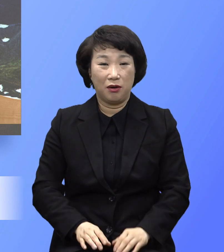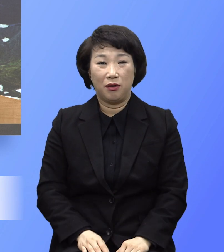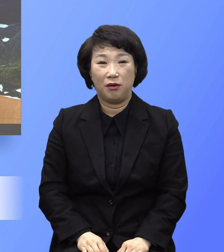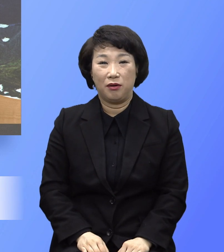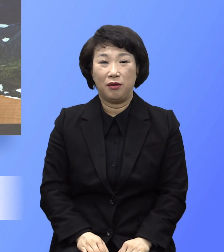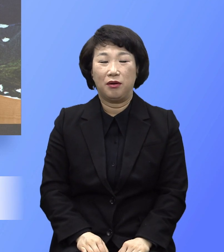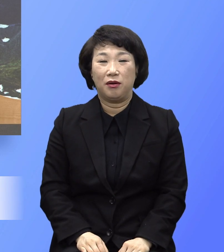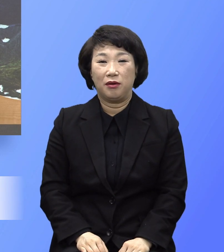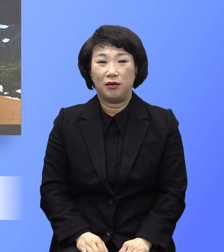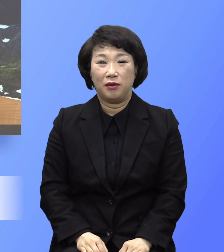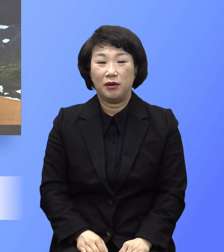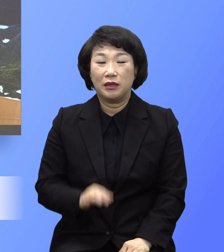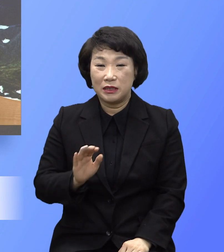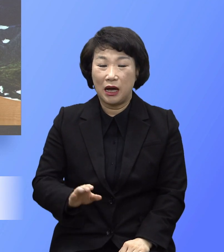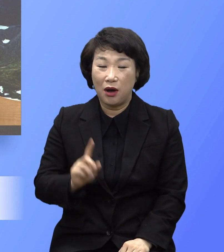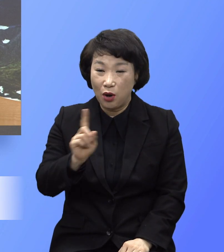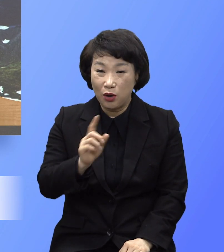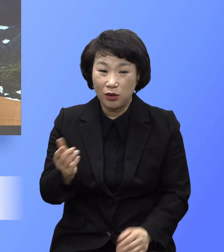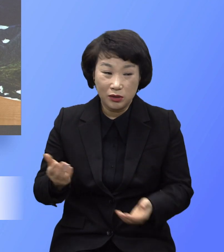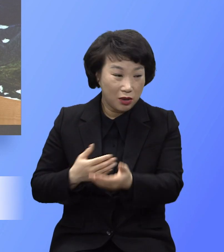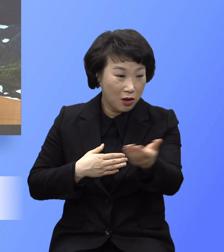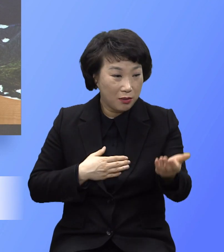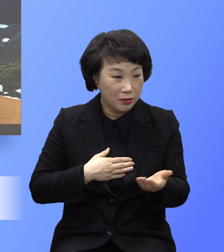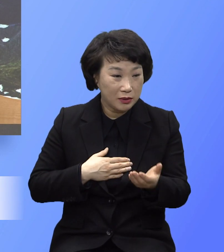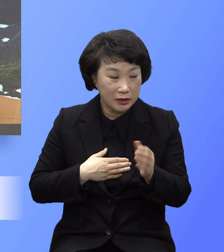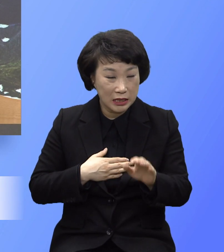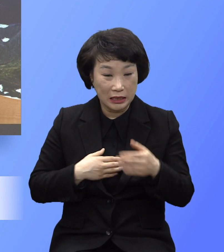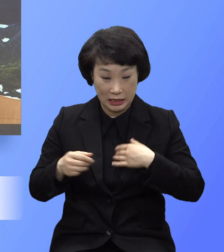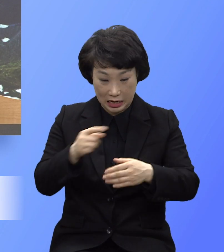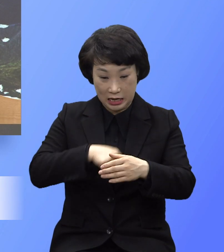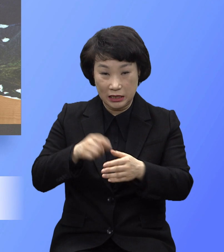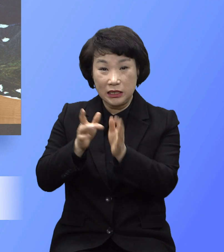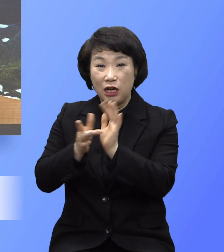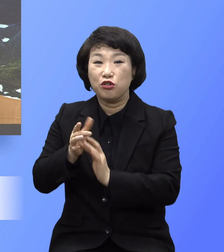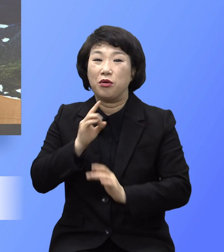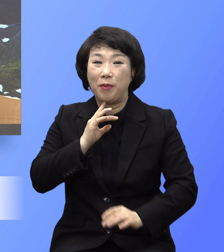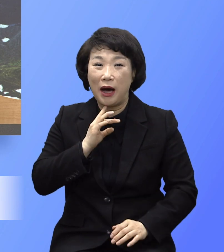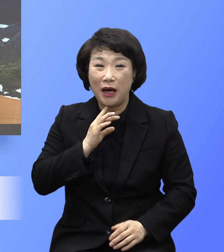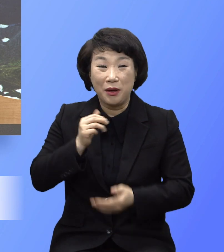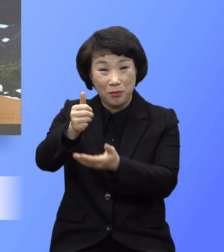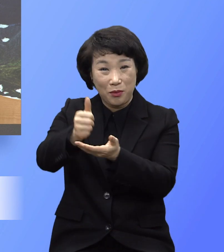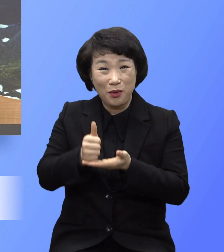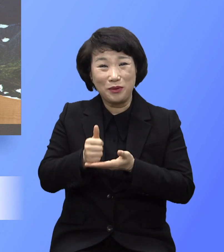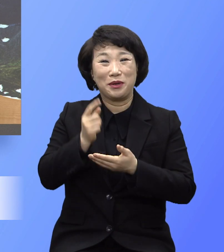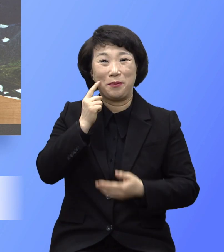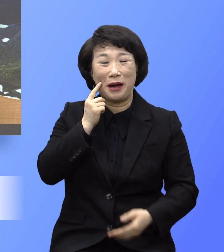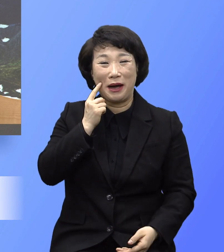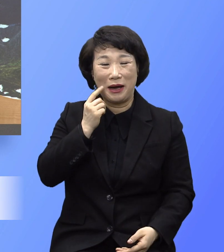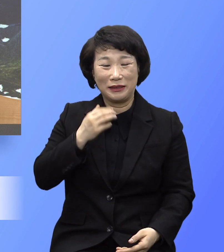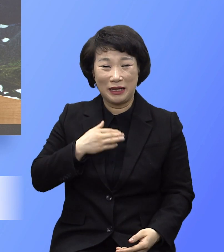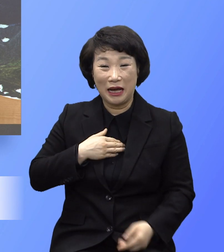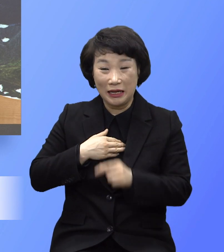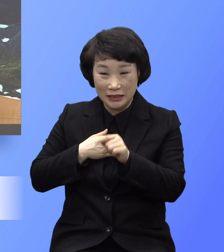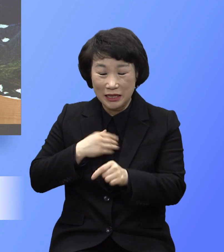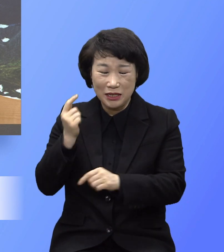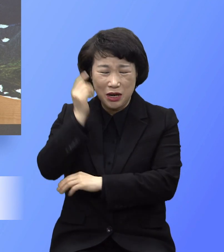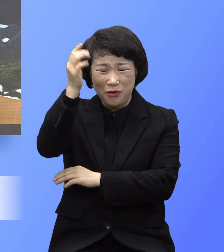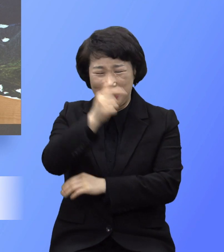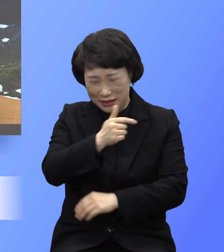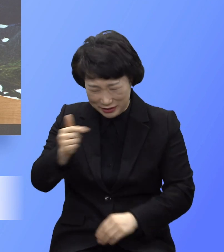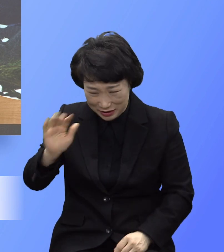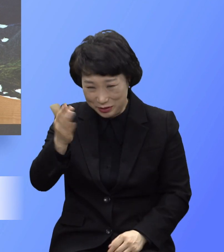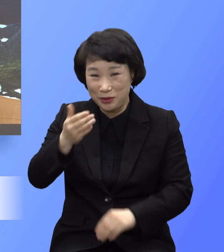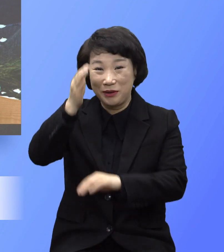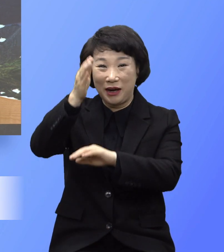한 것처럼 어떤 일이 있어도 내 속에서 예수만 있다면 그것이 영광이